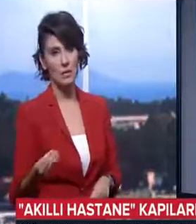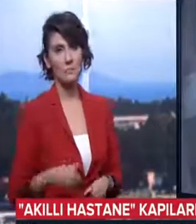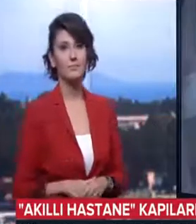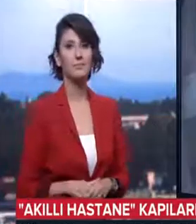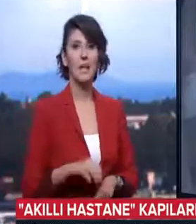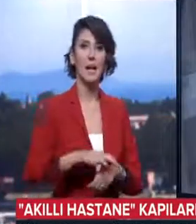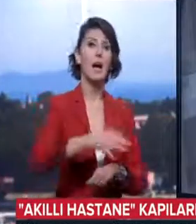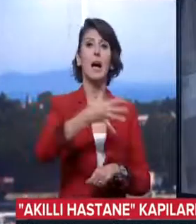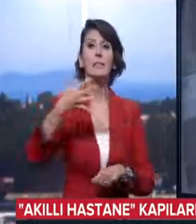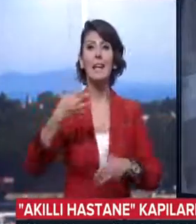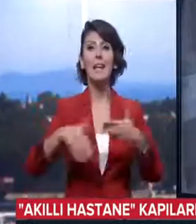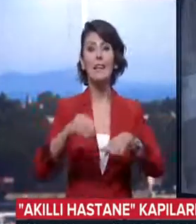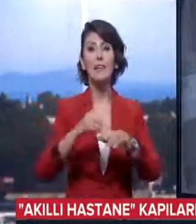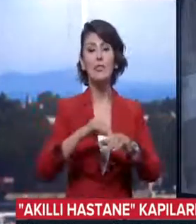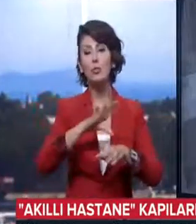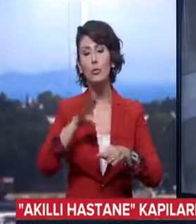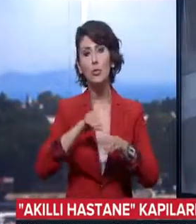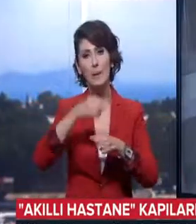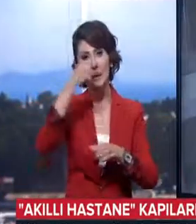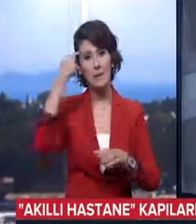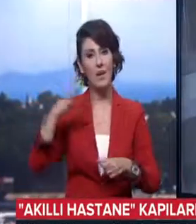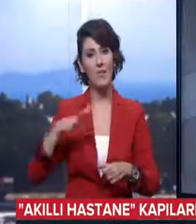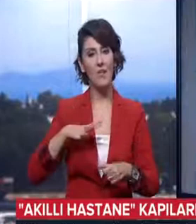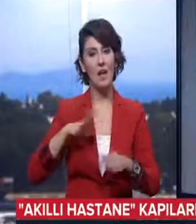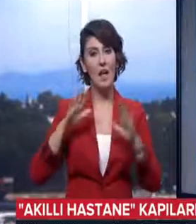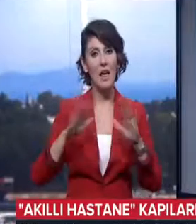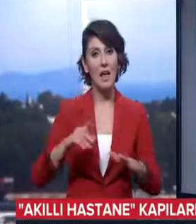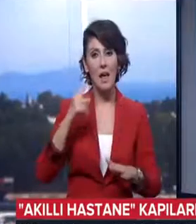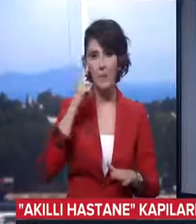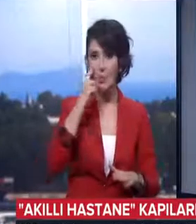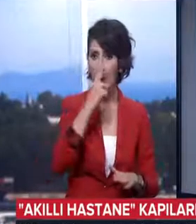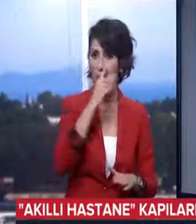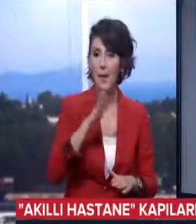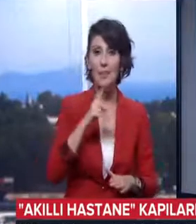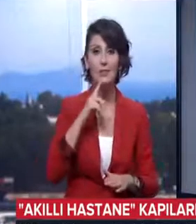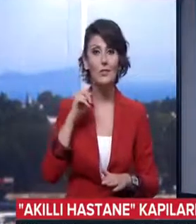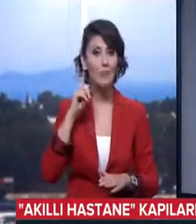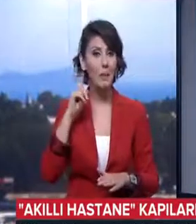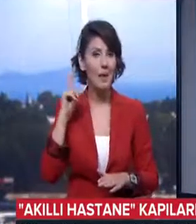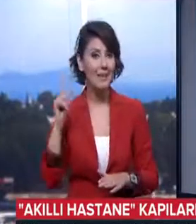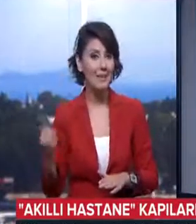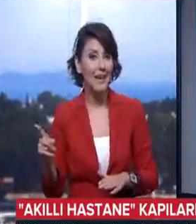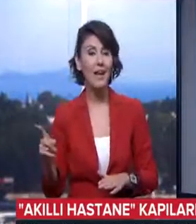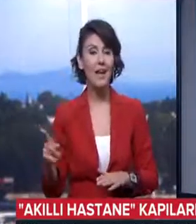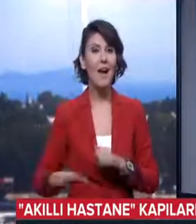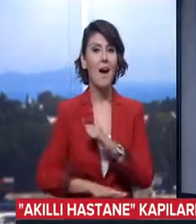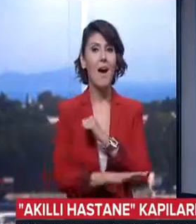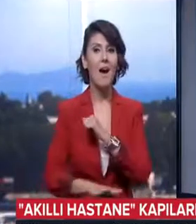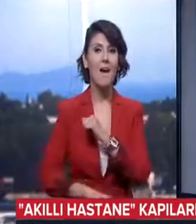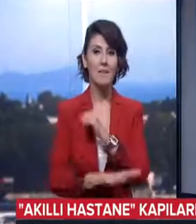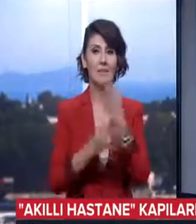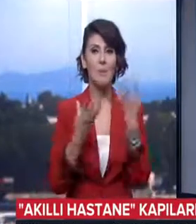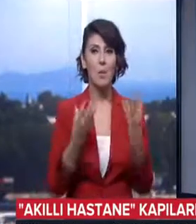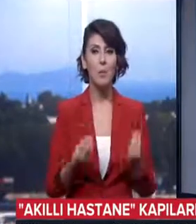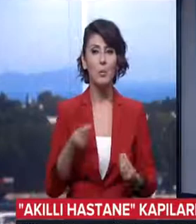olacak. Hastanede engelliler için tüm imkanlar mevcut. Hem görme hem işitme engellilere yönelik